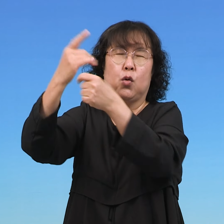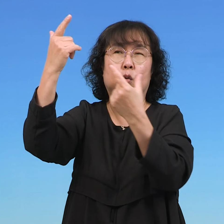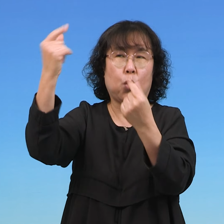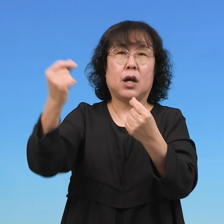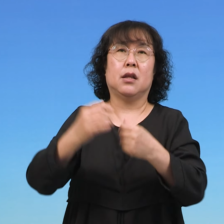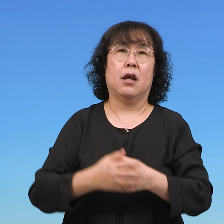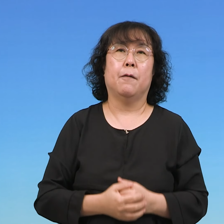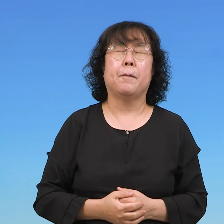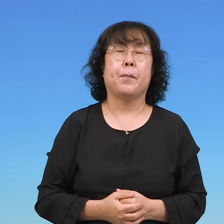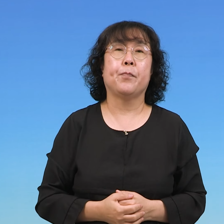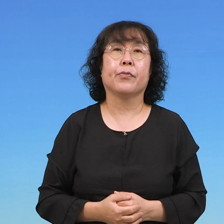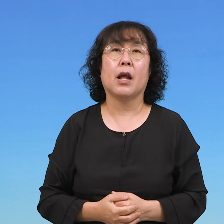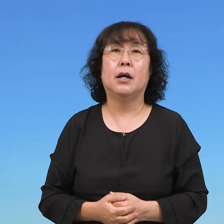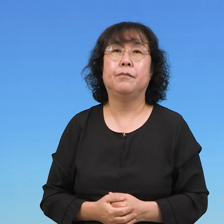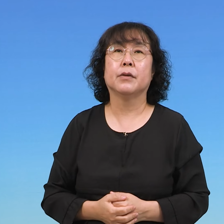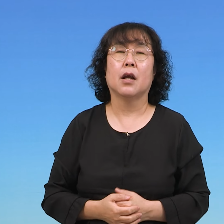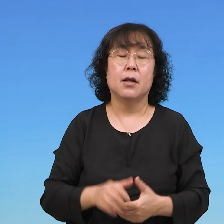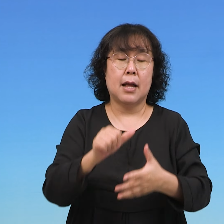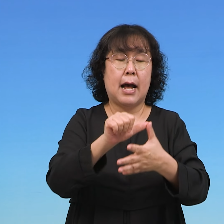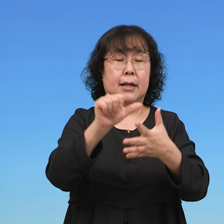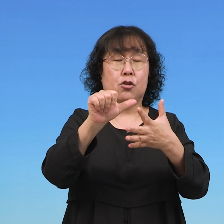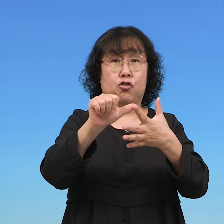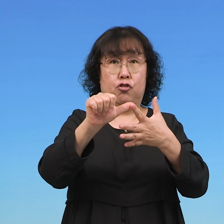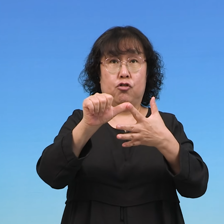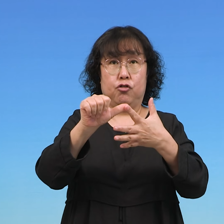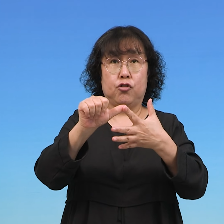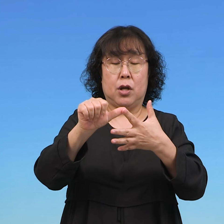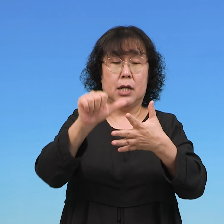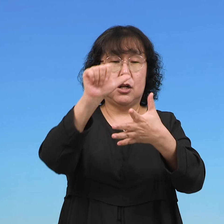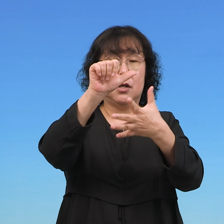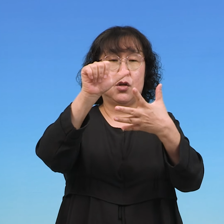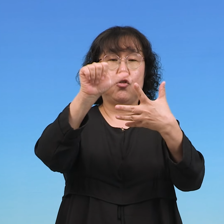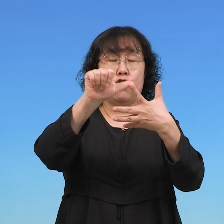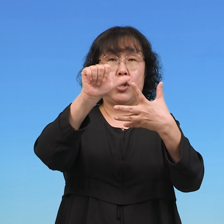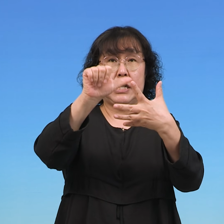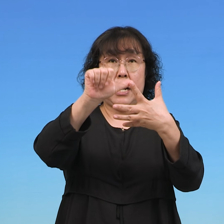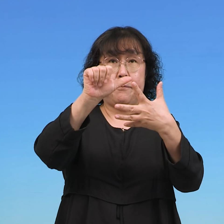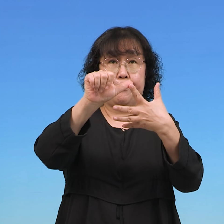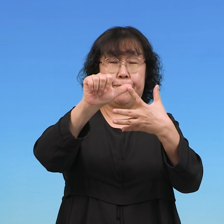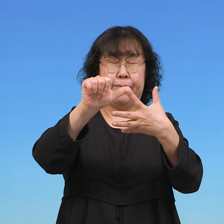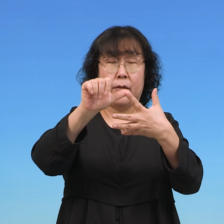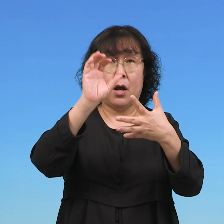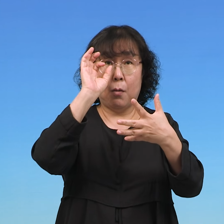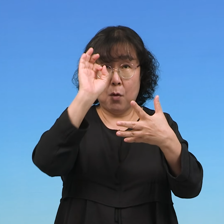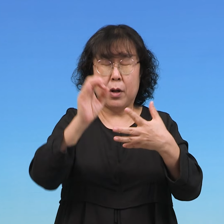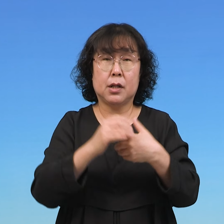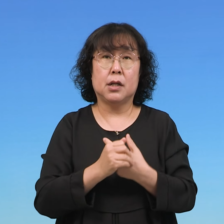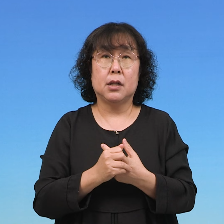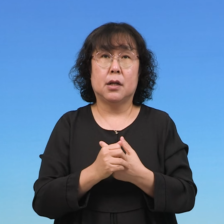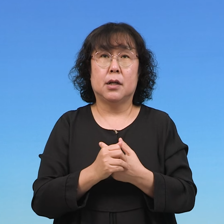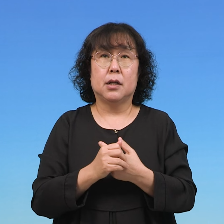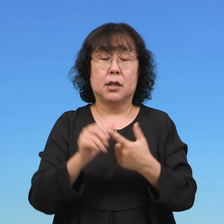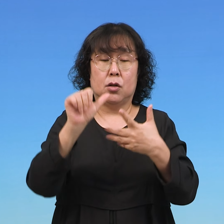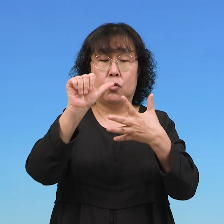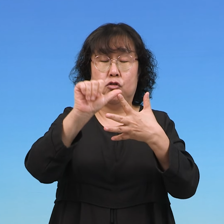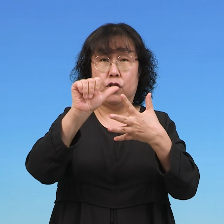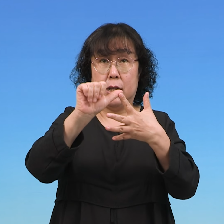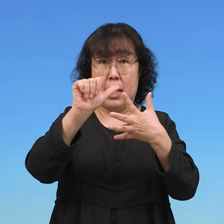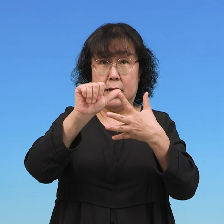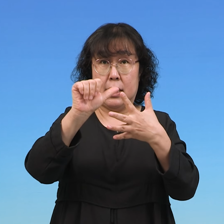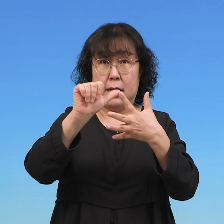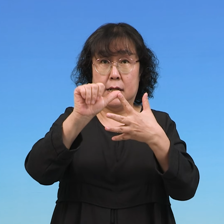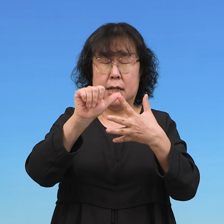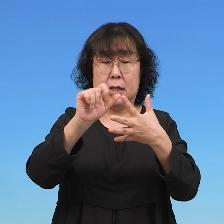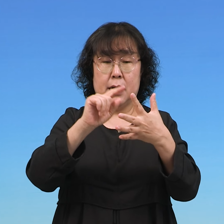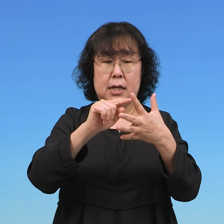내용인데요. 먼저 이 두 아들을 이제 간단하게 좀 살펴보려고 합니다. 이 둘째 아들, 우리가 이제 탕자로 알고 있는 이